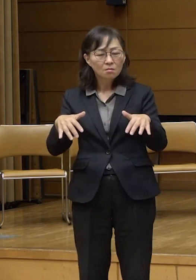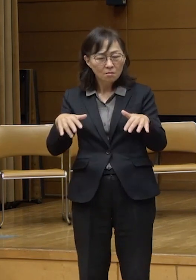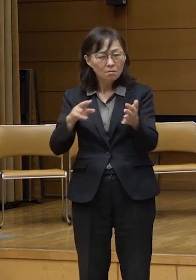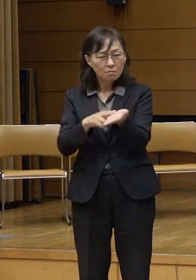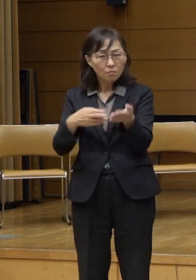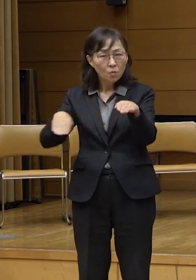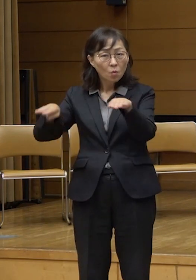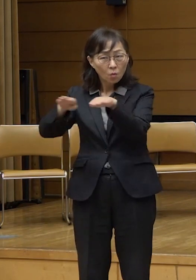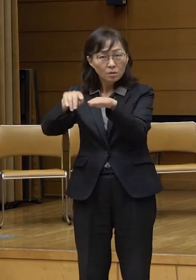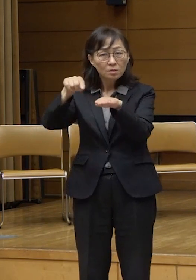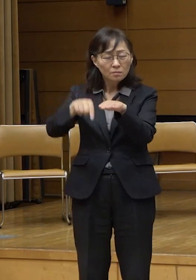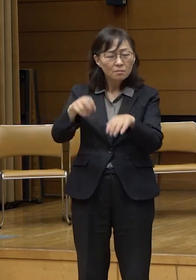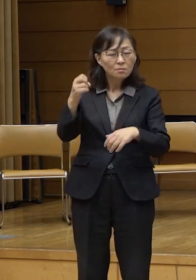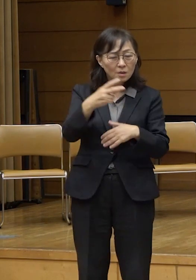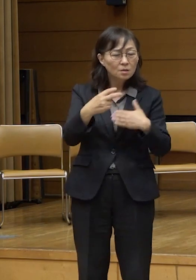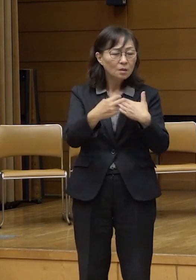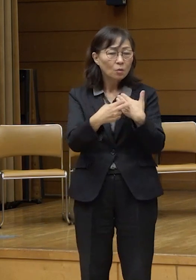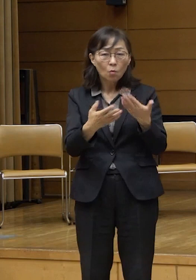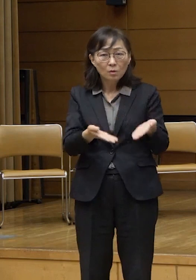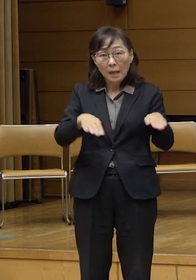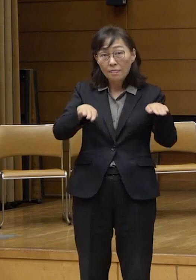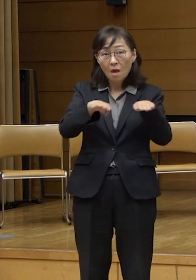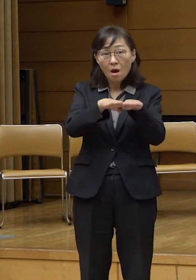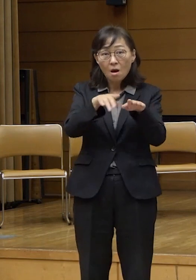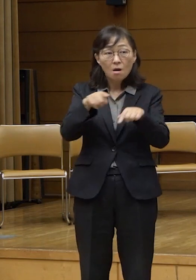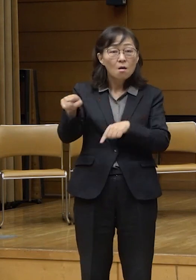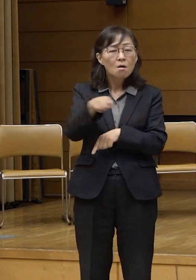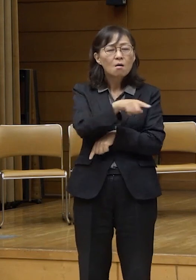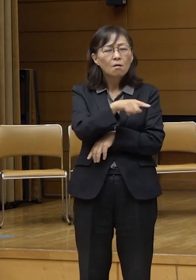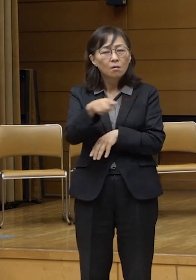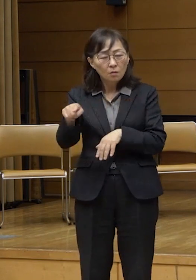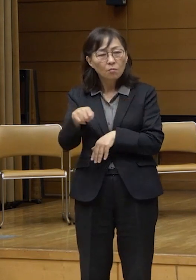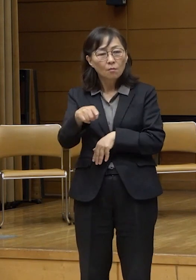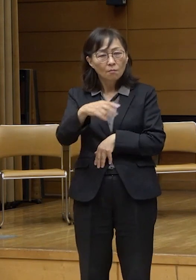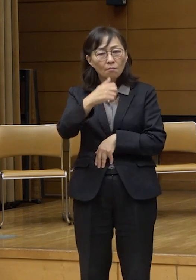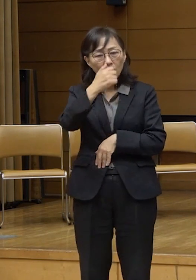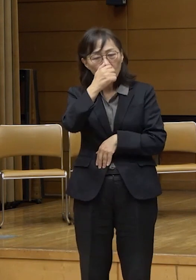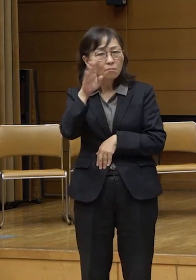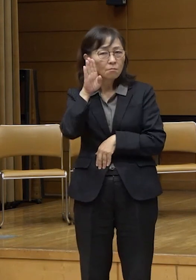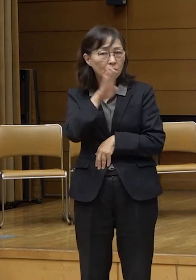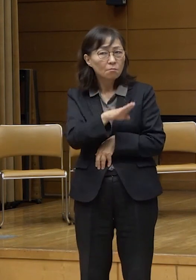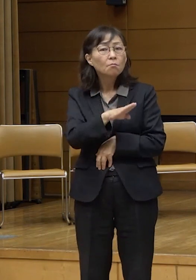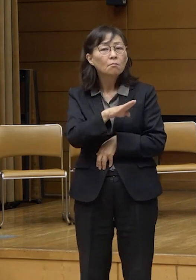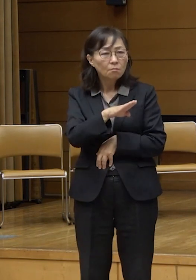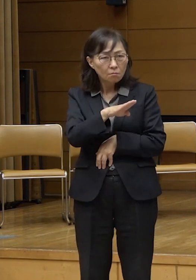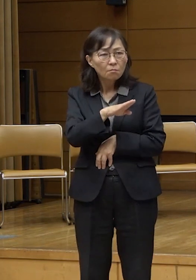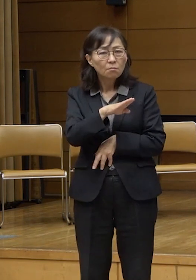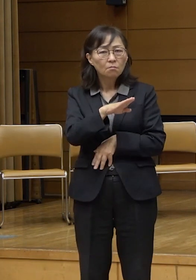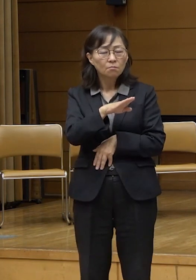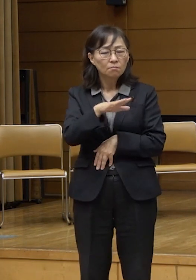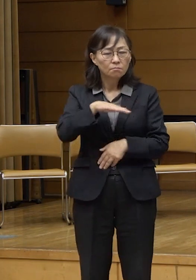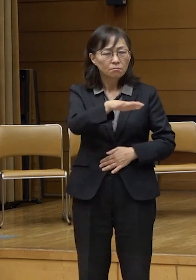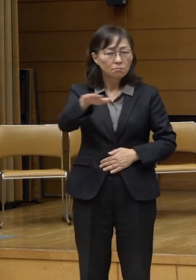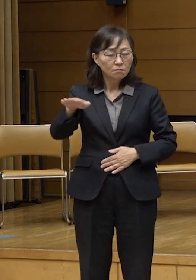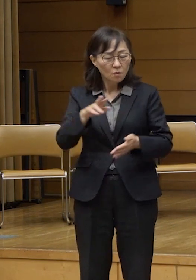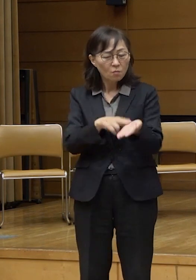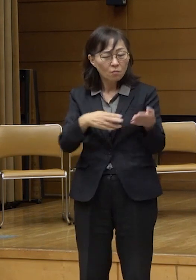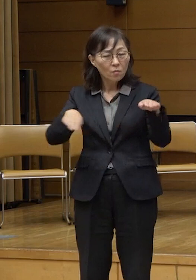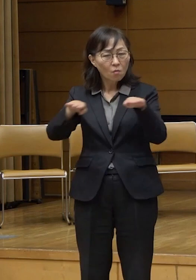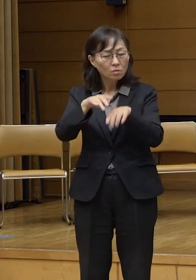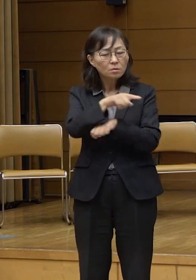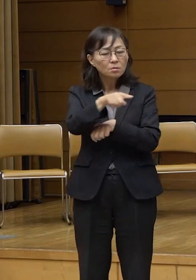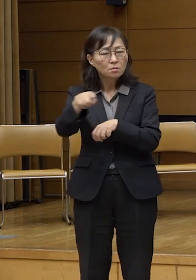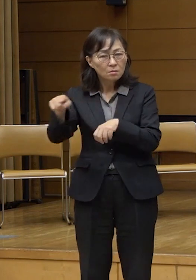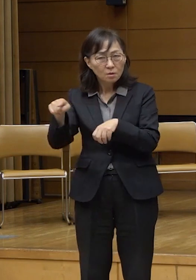診療検査医療機関につきましては、かなり増えました。1795の医療機関が現在登録を